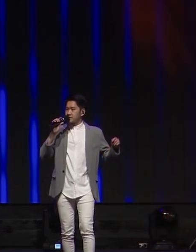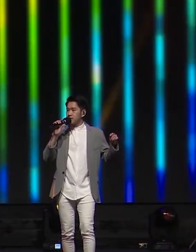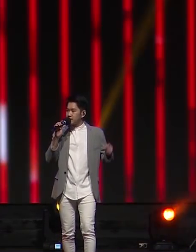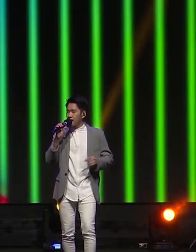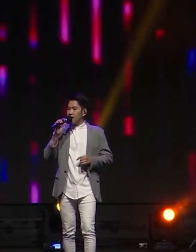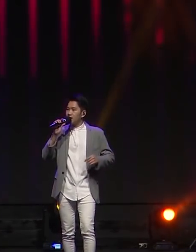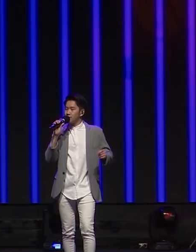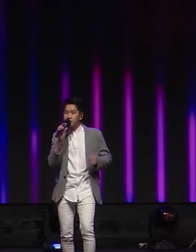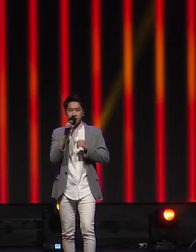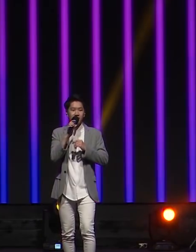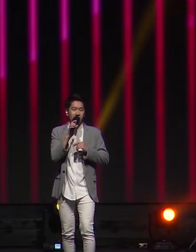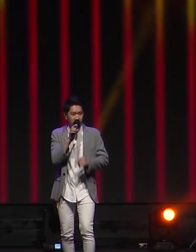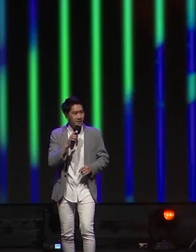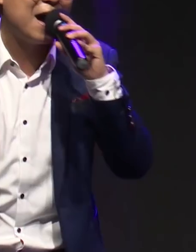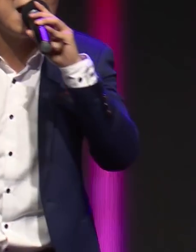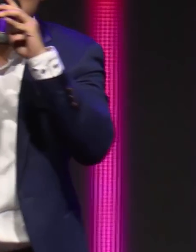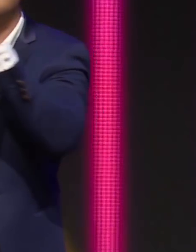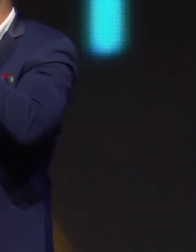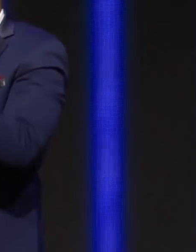tebus segala dosa.